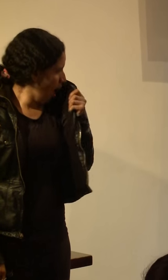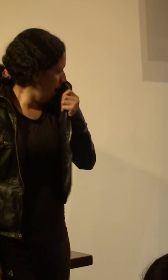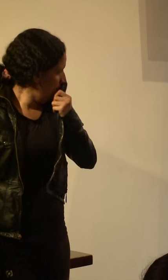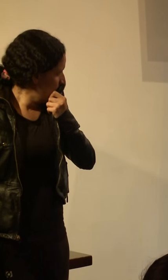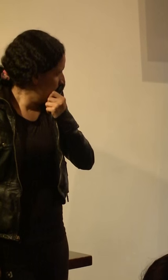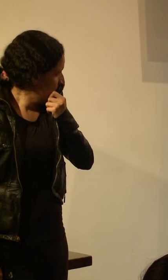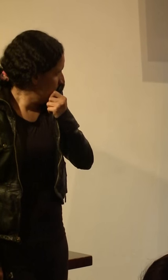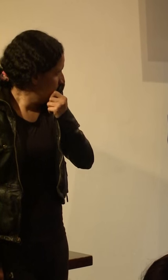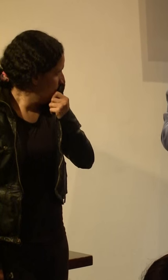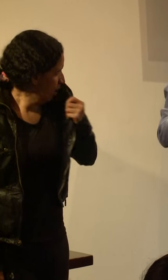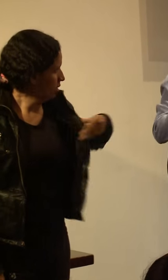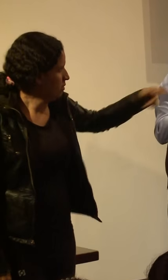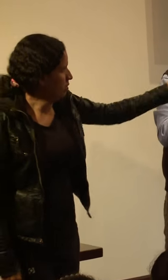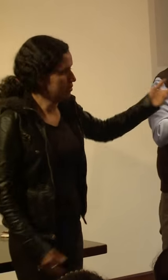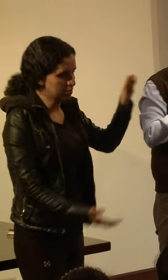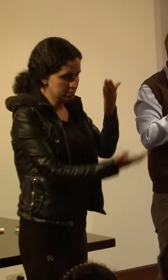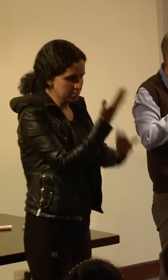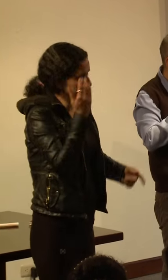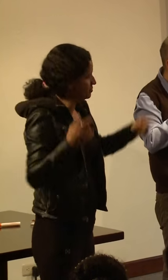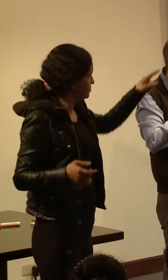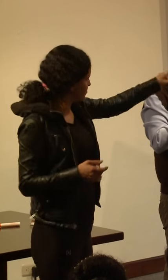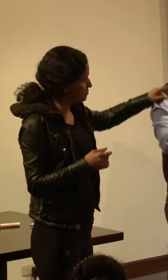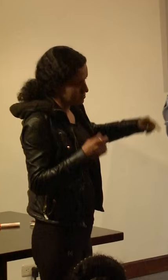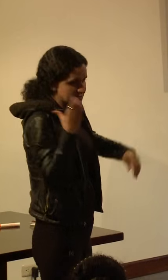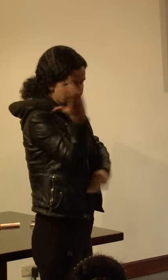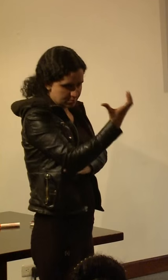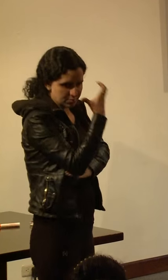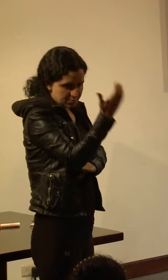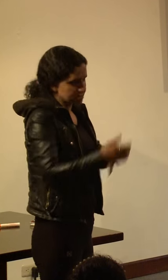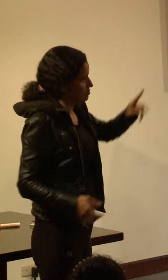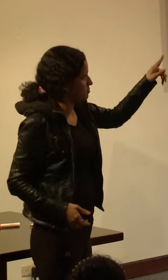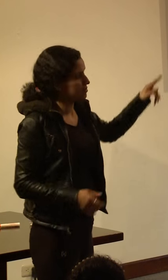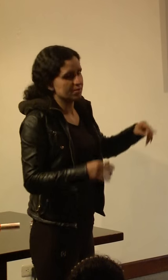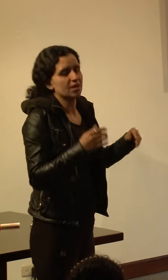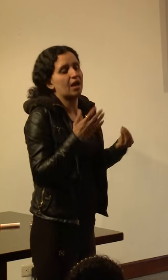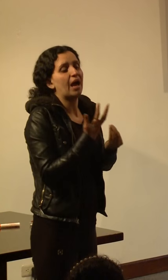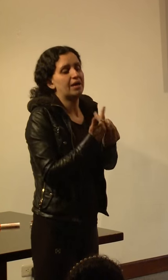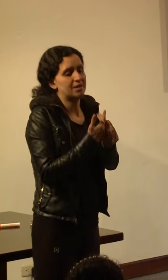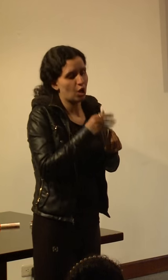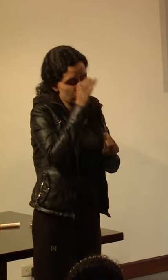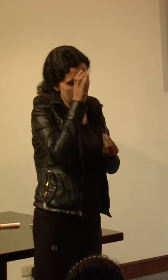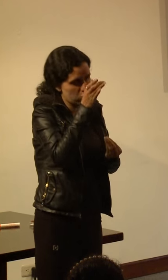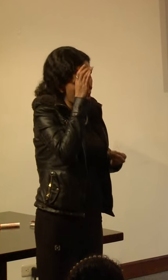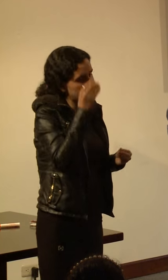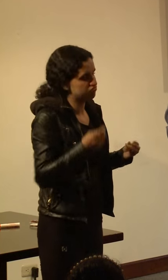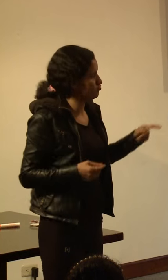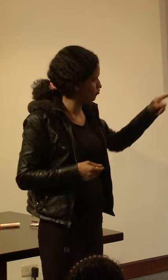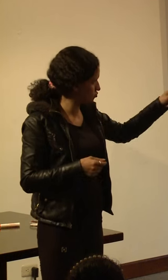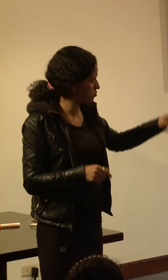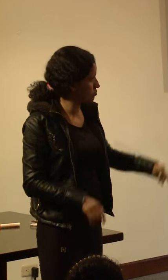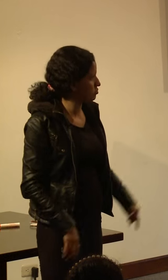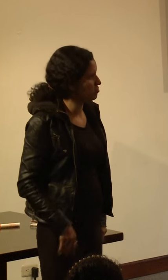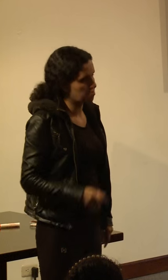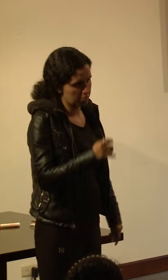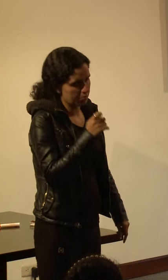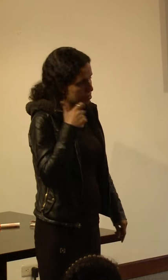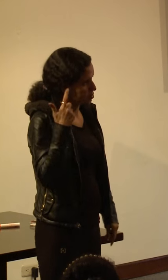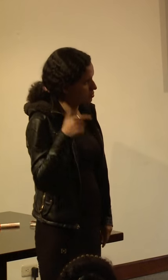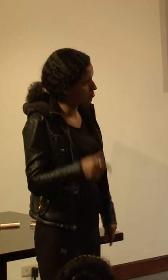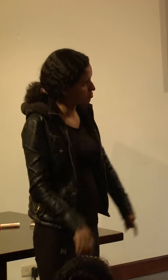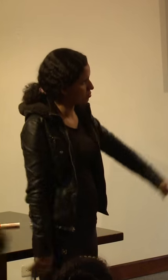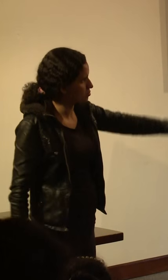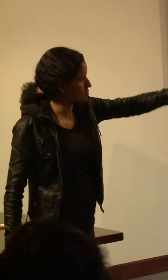Miren, aquí está esta obra, Antonio Caro, colombiano, arte conceptual. Este señor está vivo todavía, viejito loco.